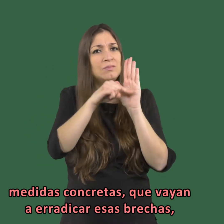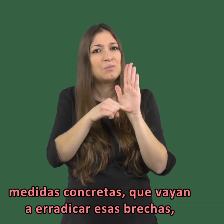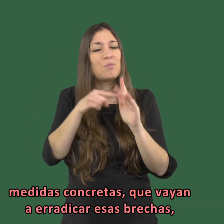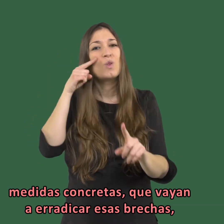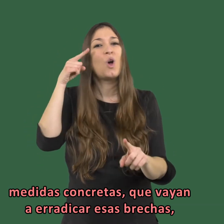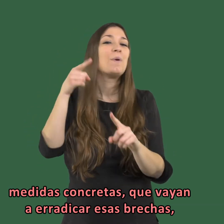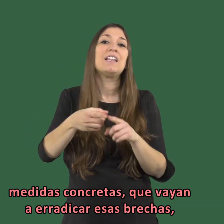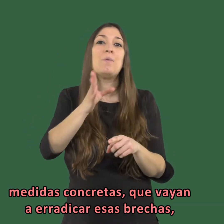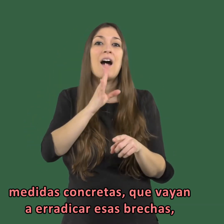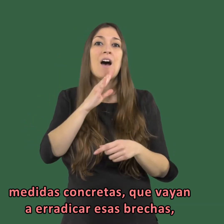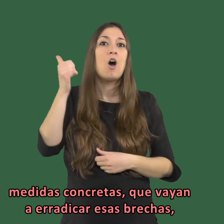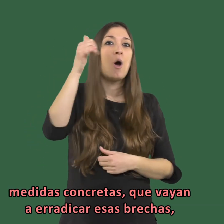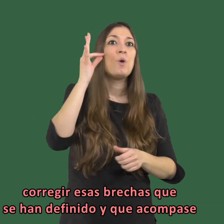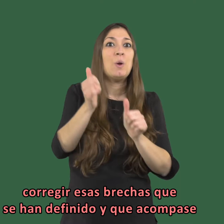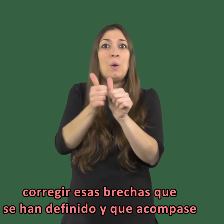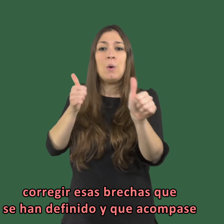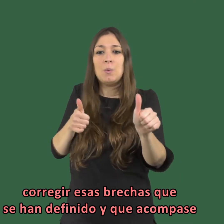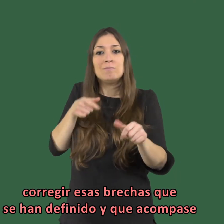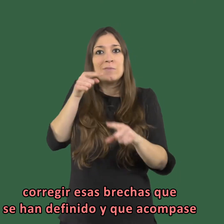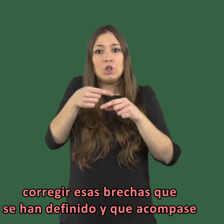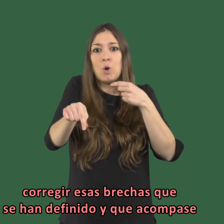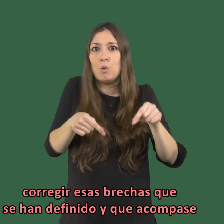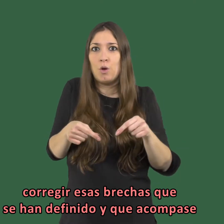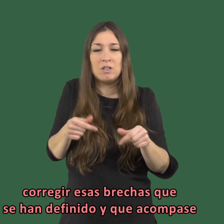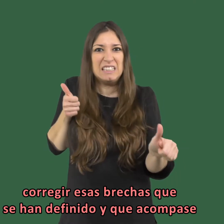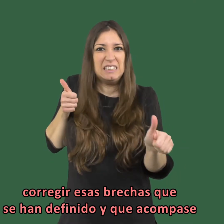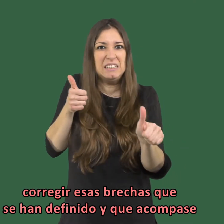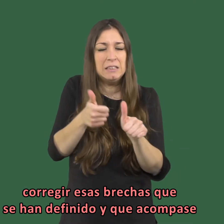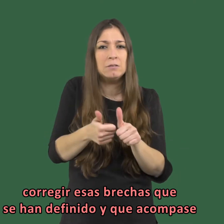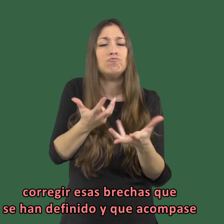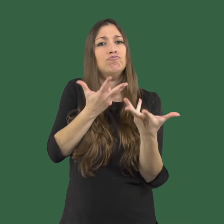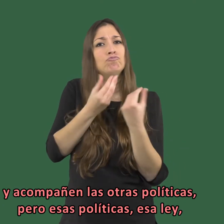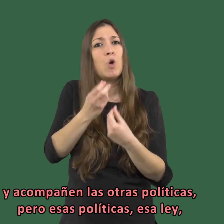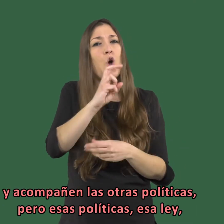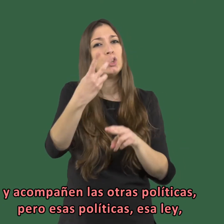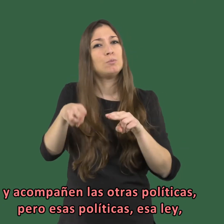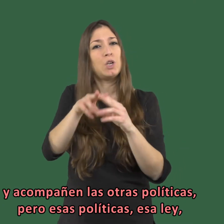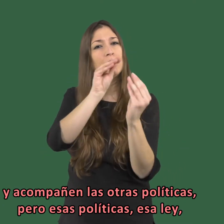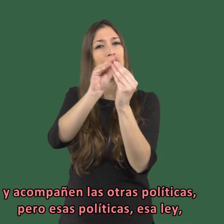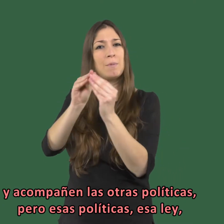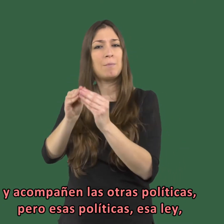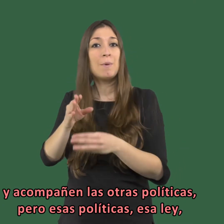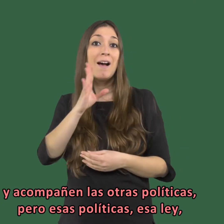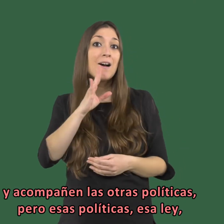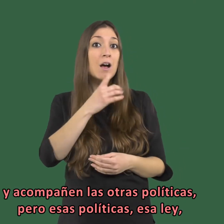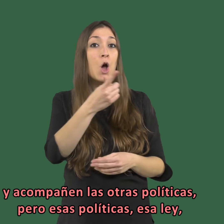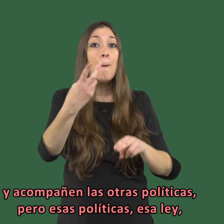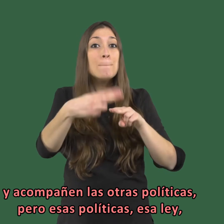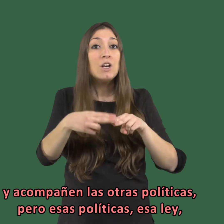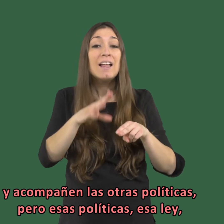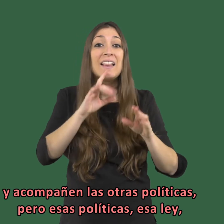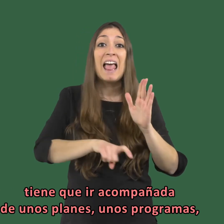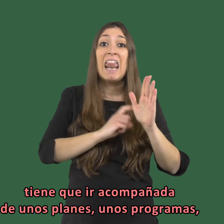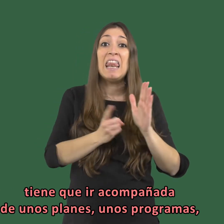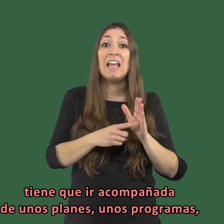vayan a erradicar esas brechas, corregir esas brechas que se han definido y que acompase y acompañe las otras políticas, ¿no? Pero esas políticas,